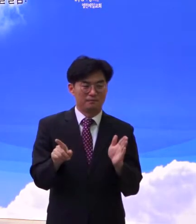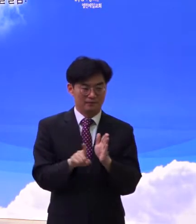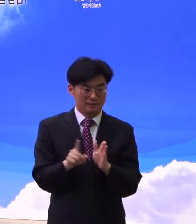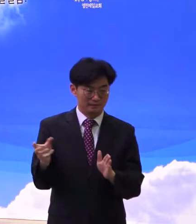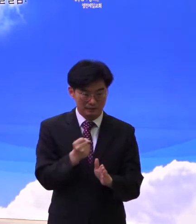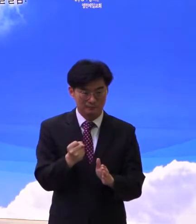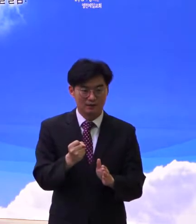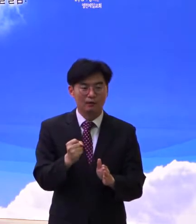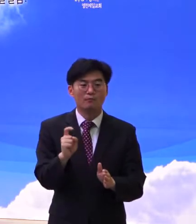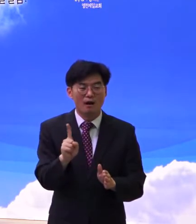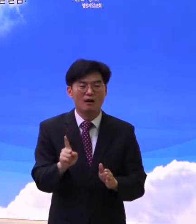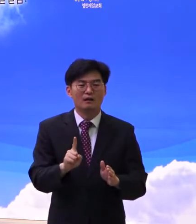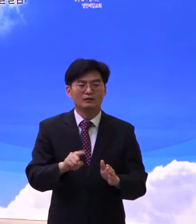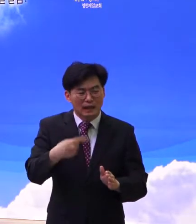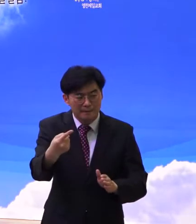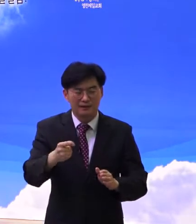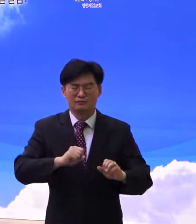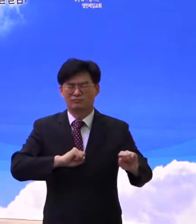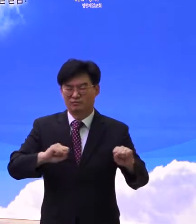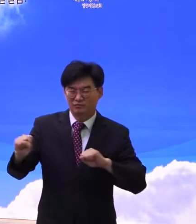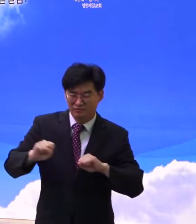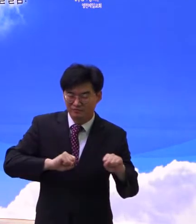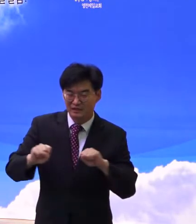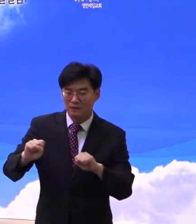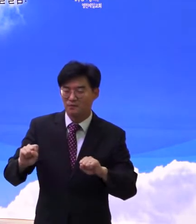필요하고 내 헌신이 필요하다는 것입니다.